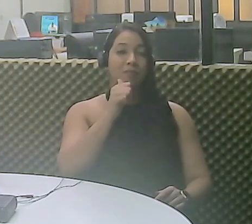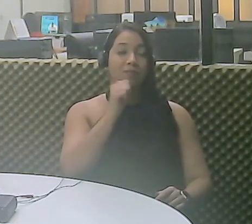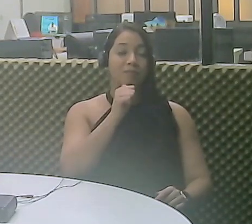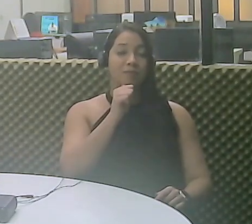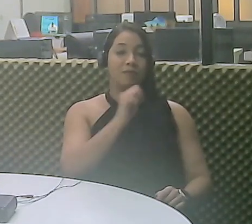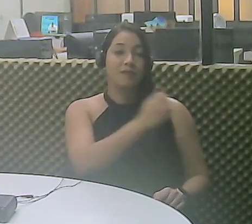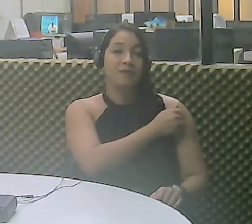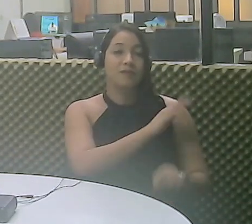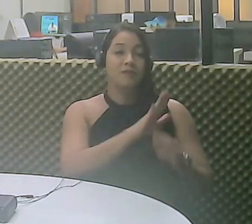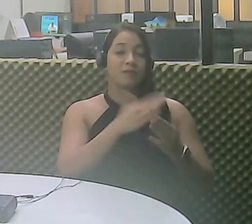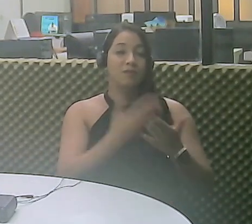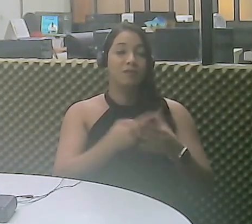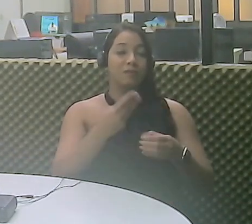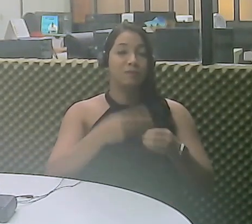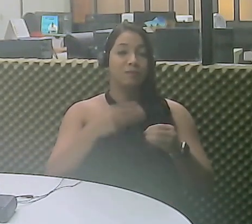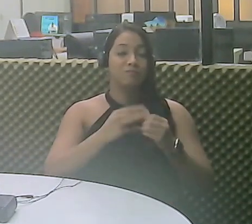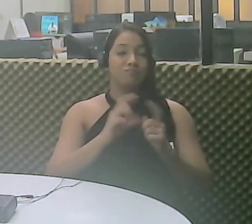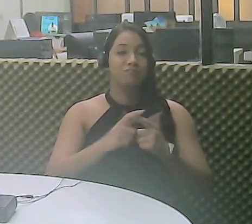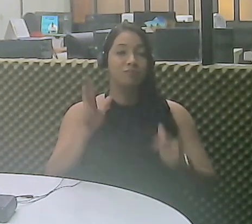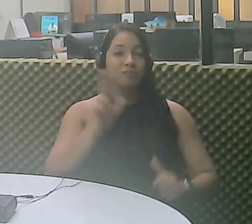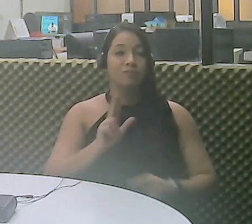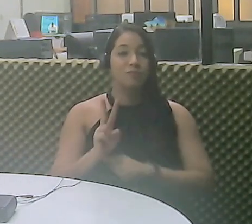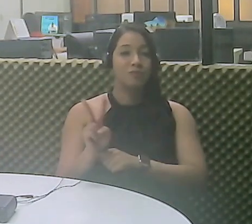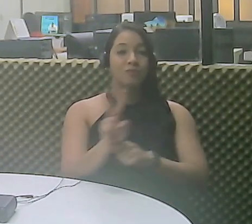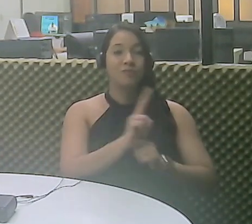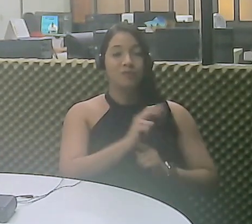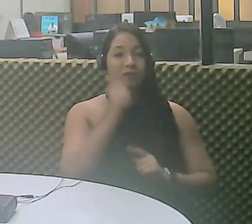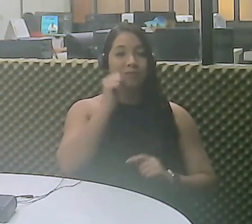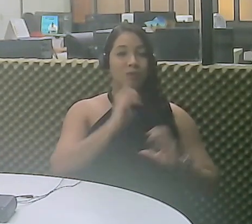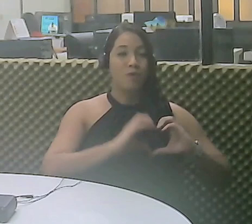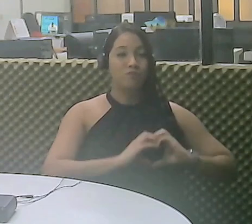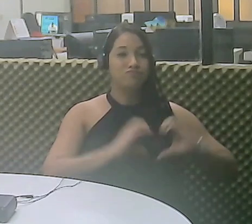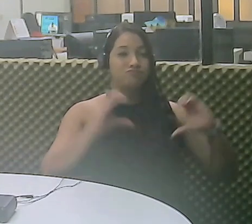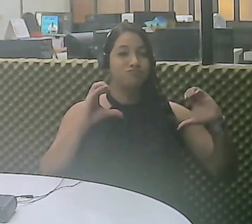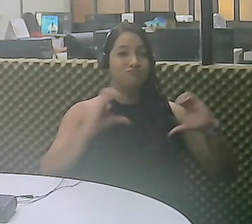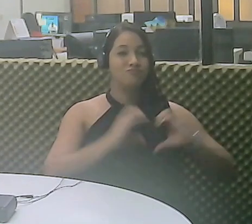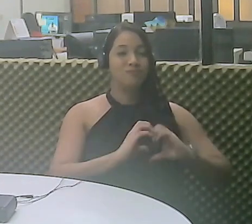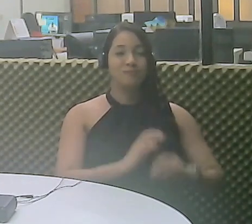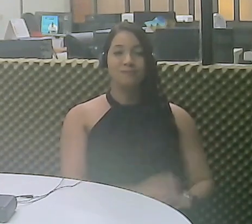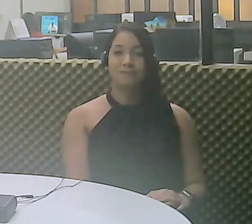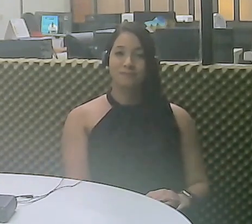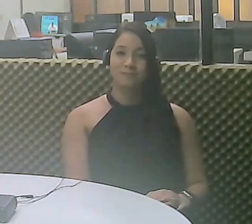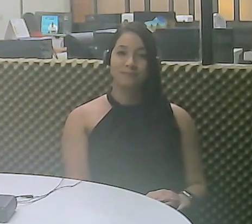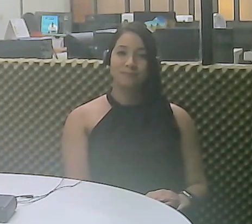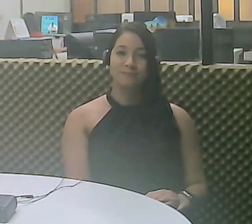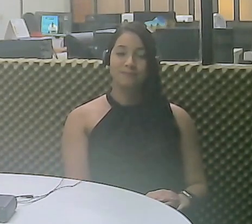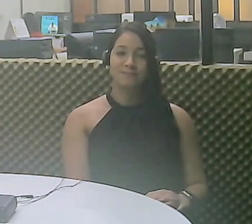rede municipal. Uberlândia tá enorme, mas cuidar das nossas meninas deixa nosso coração bem grandão.